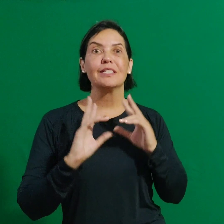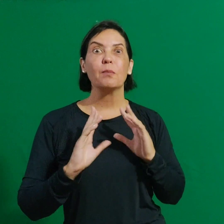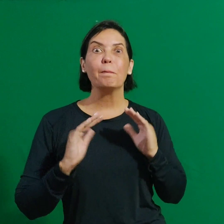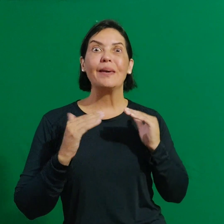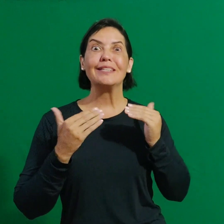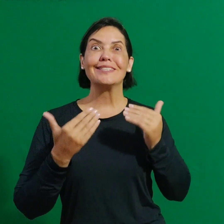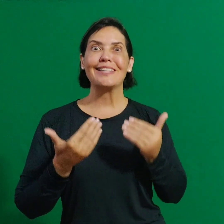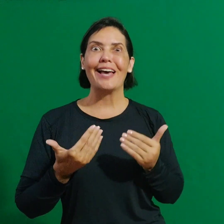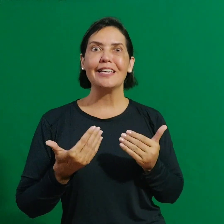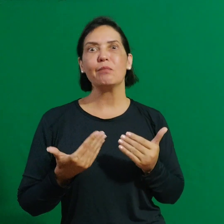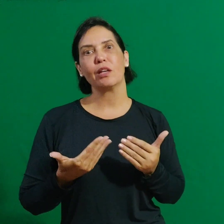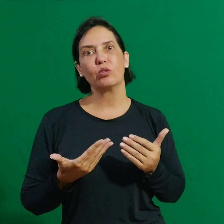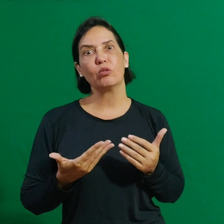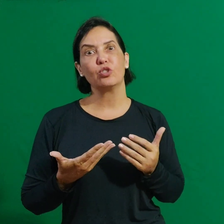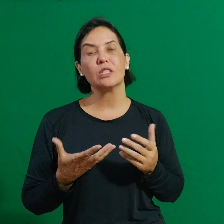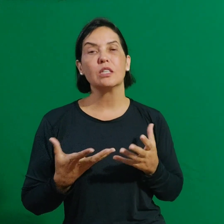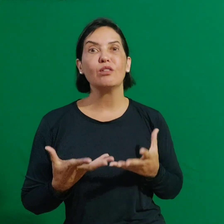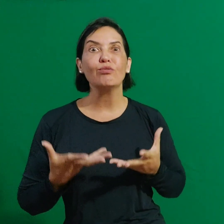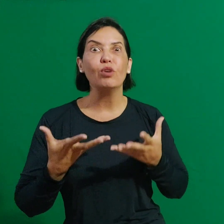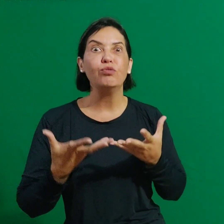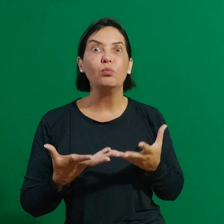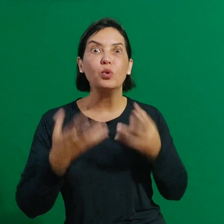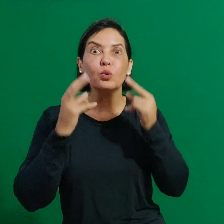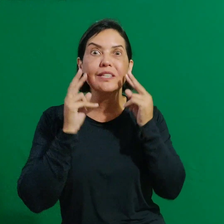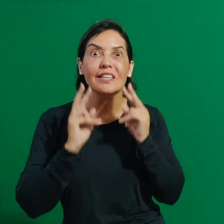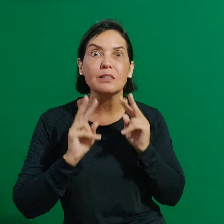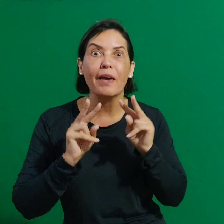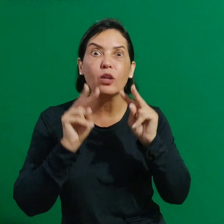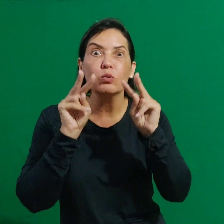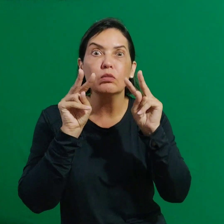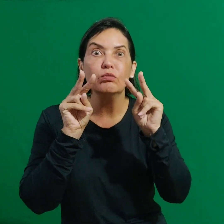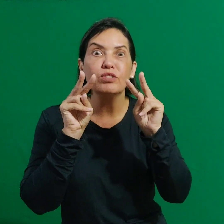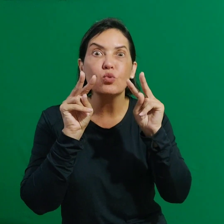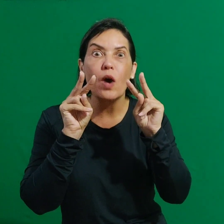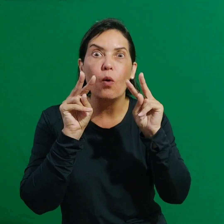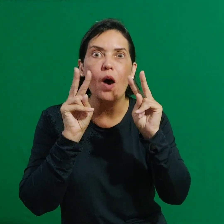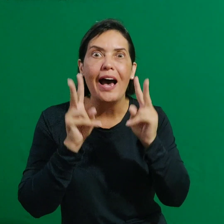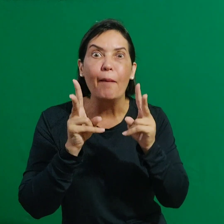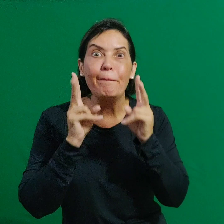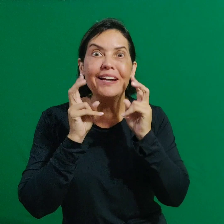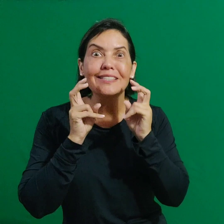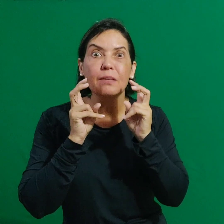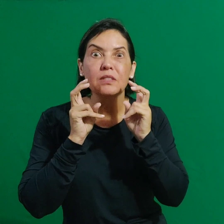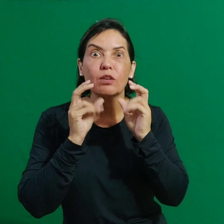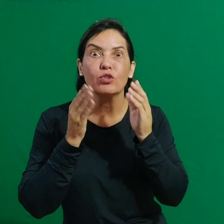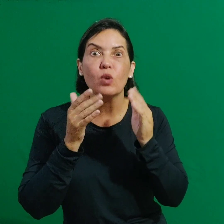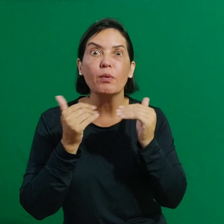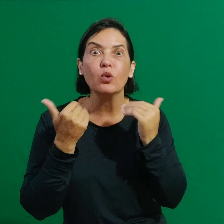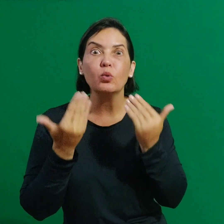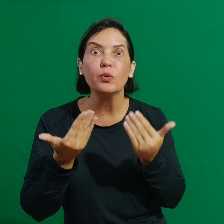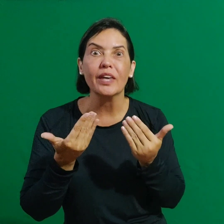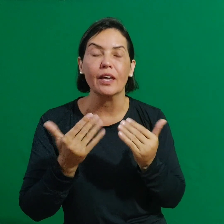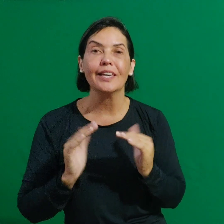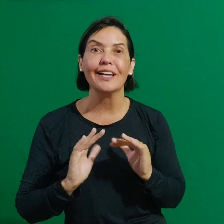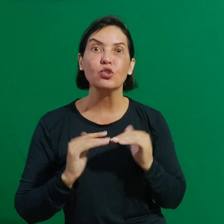precisam pensar em metodologias que envolvam muito esse aspecto visual. A percepção visual inclui o quê? Que na